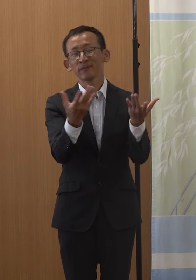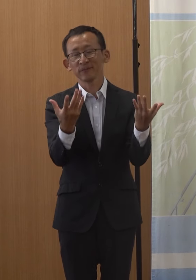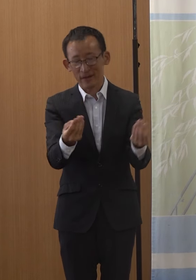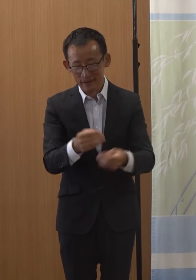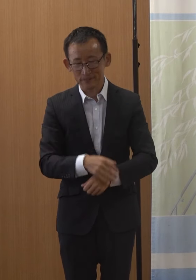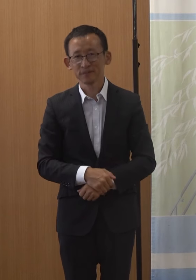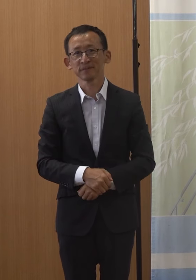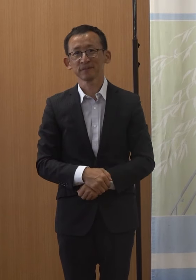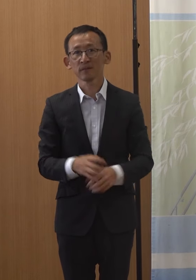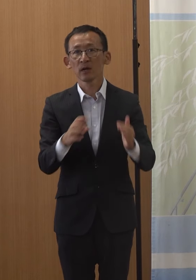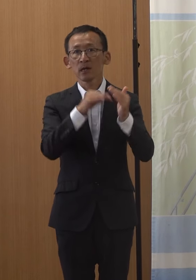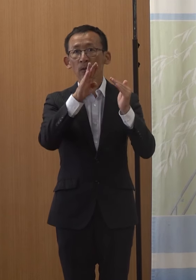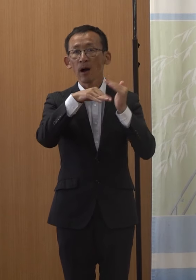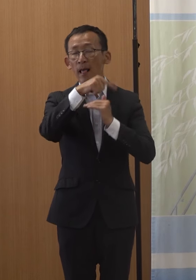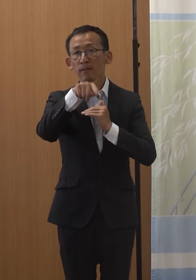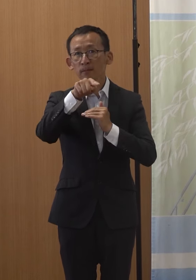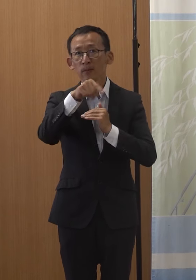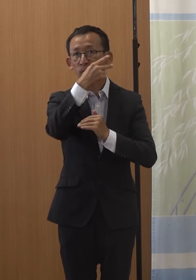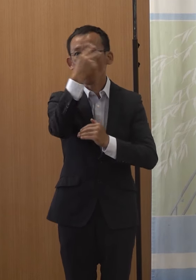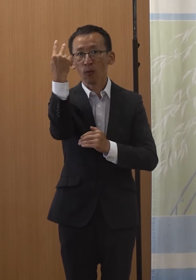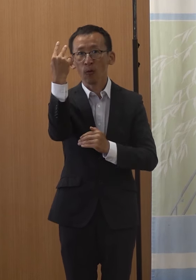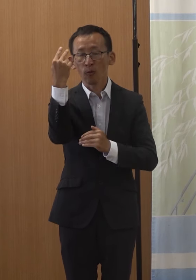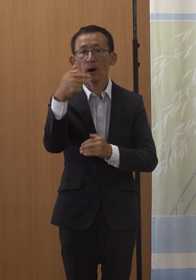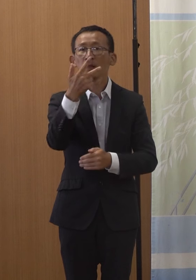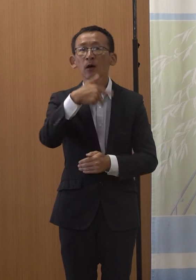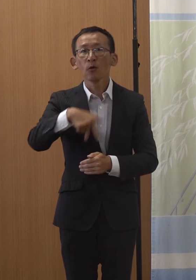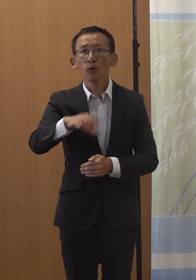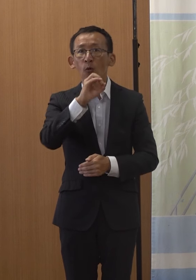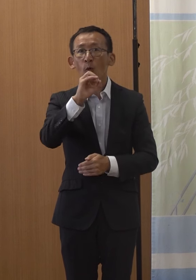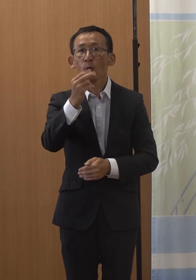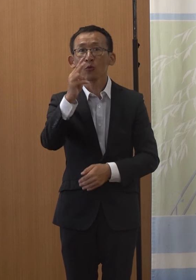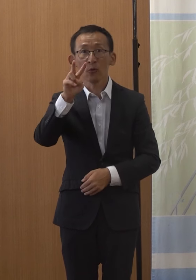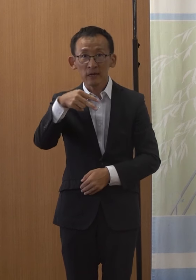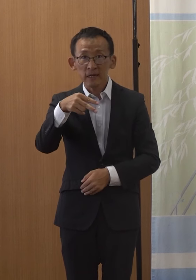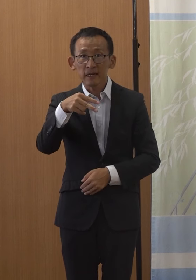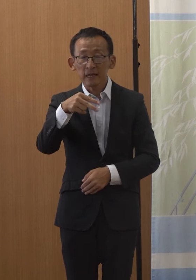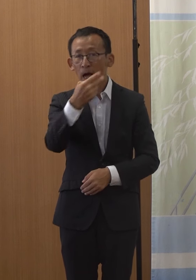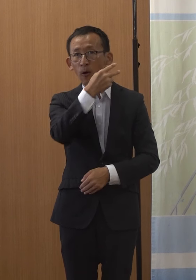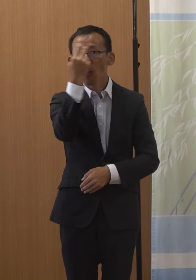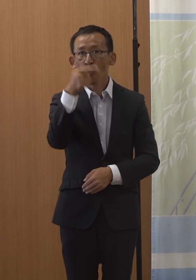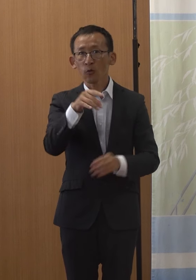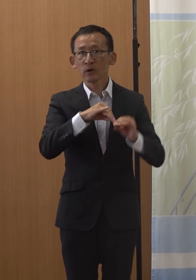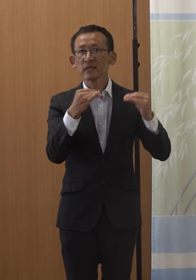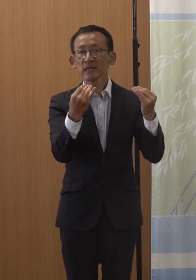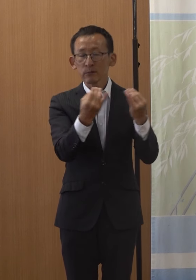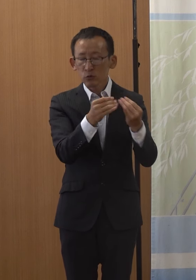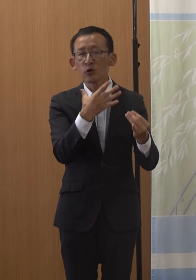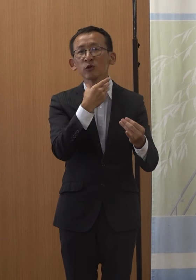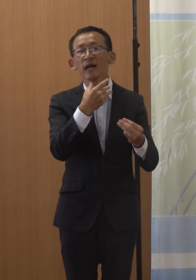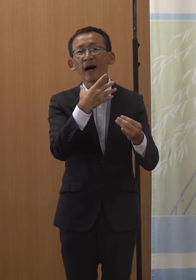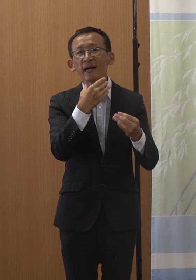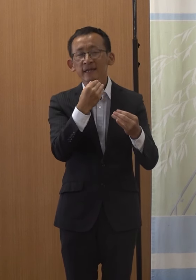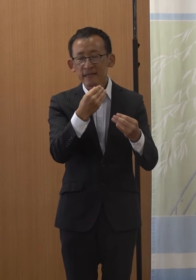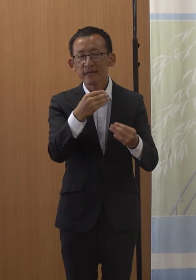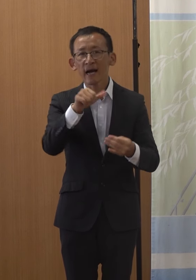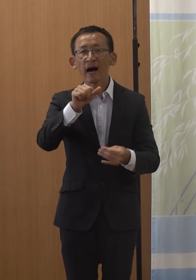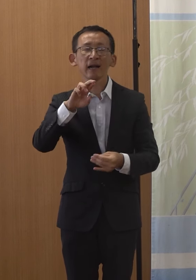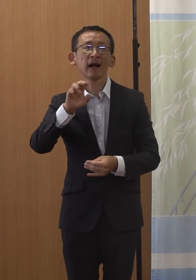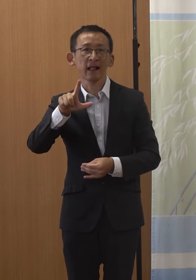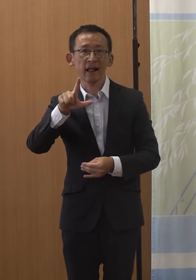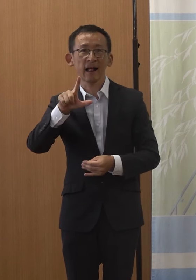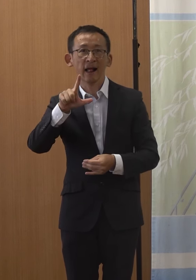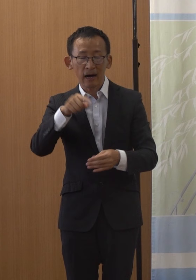なお石川県の高校で七尾の大鳥学園高校のチーム幸あられが決勝大会に進